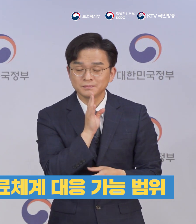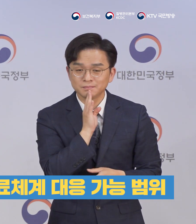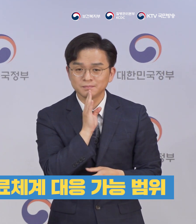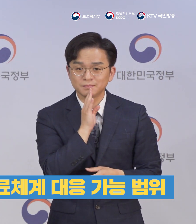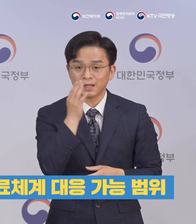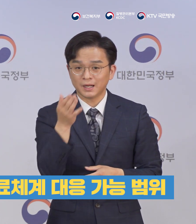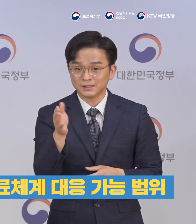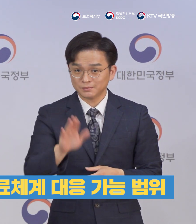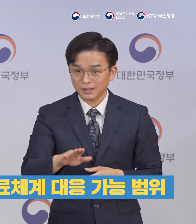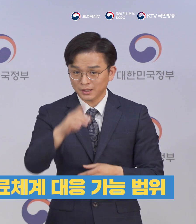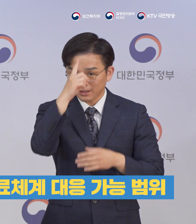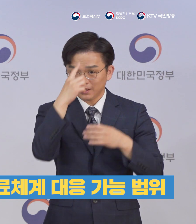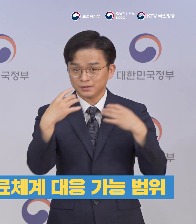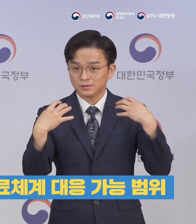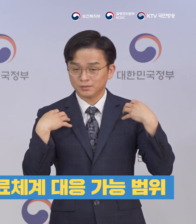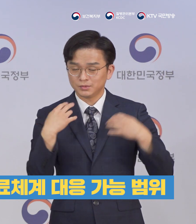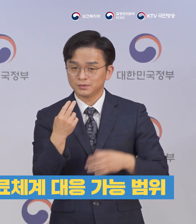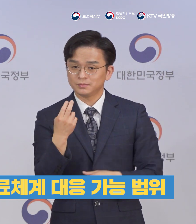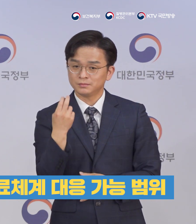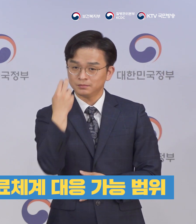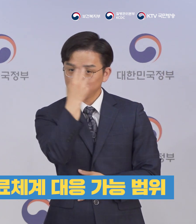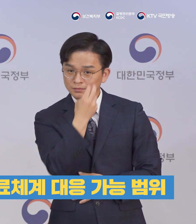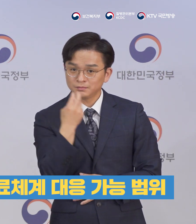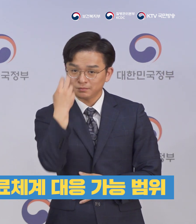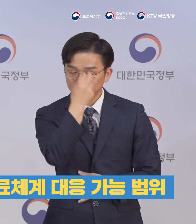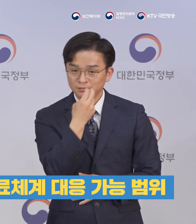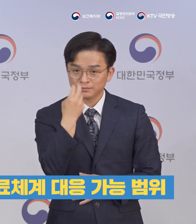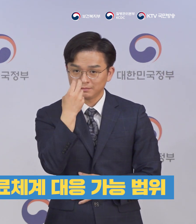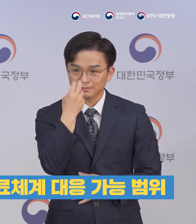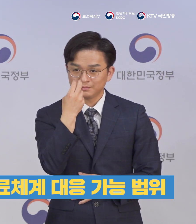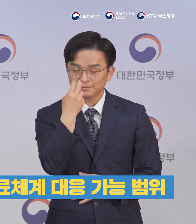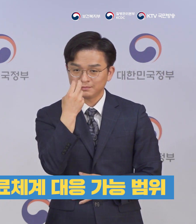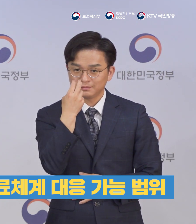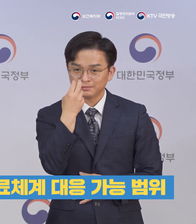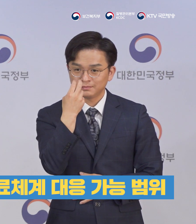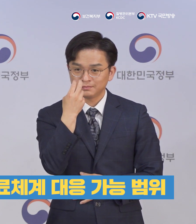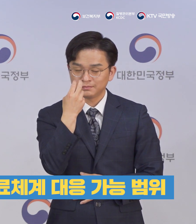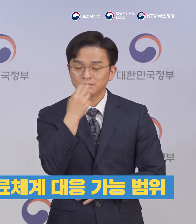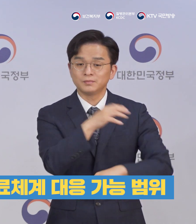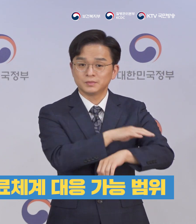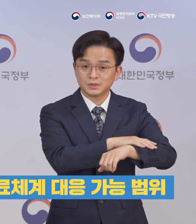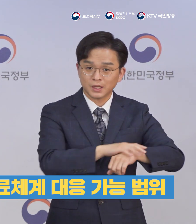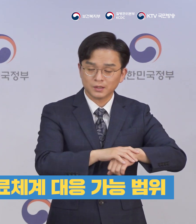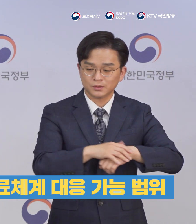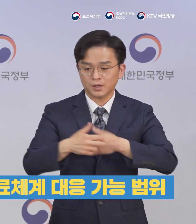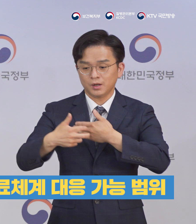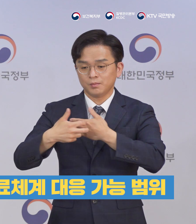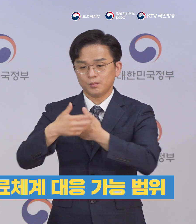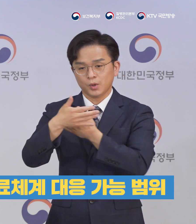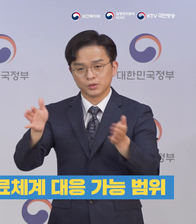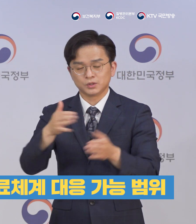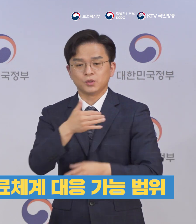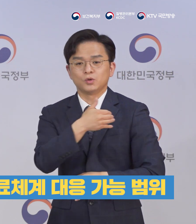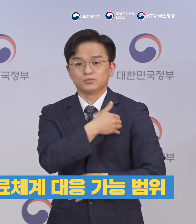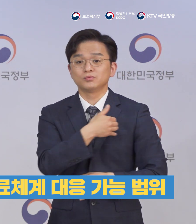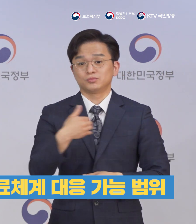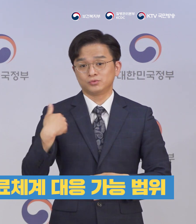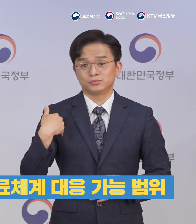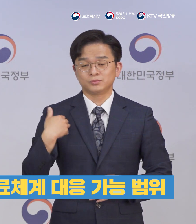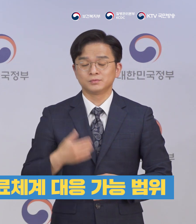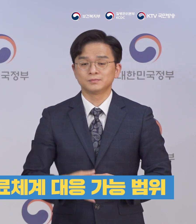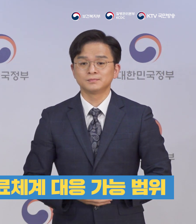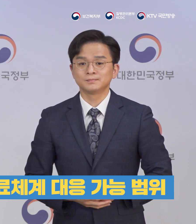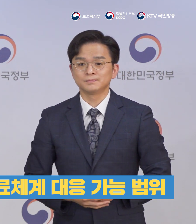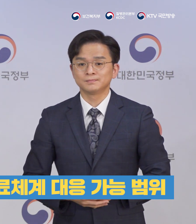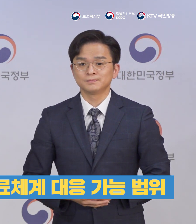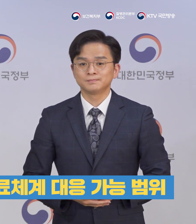집단 감염이 발생하였으나 방역관리 체계의 통제력은 우리 의료체계의 대응 가능 범위 이내로 유지되고